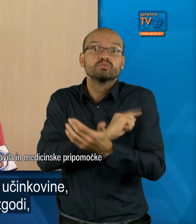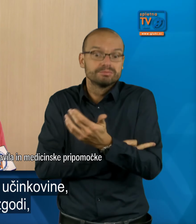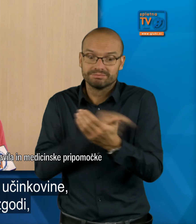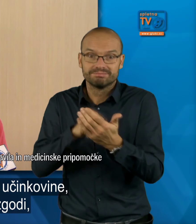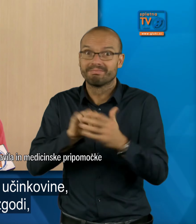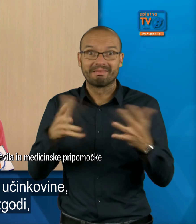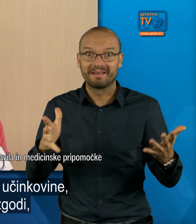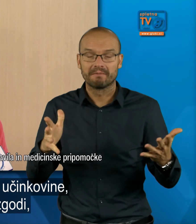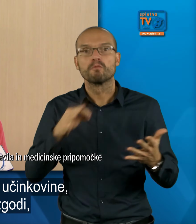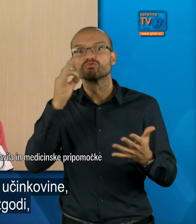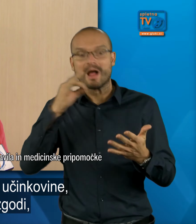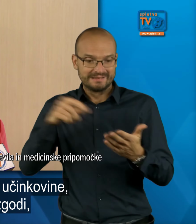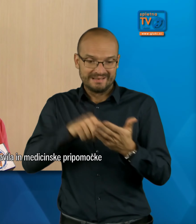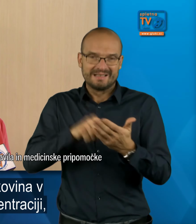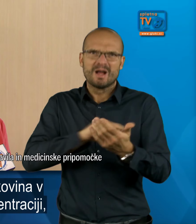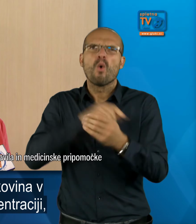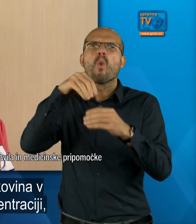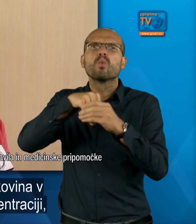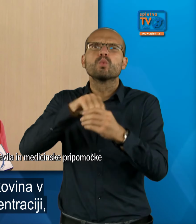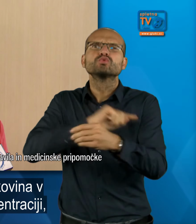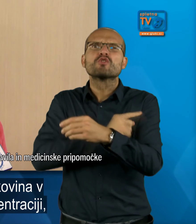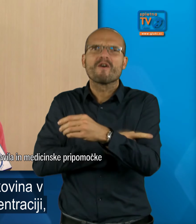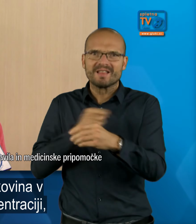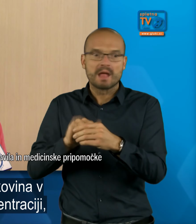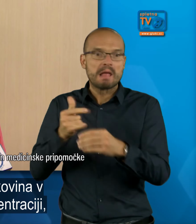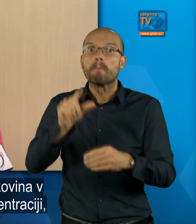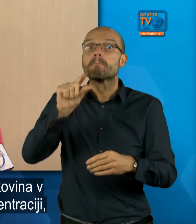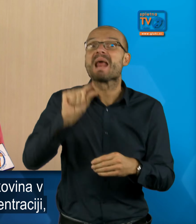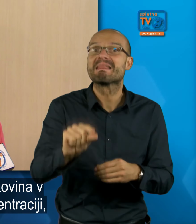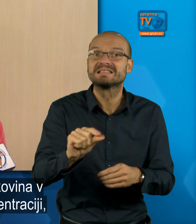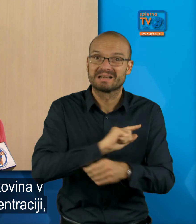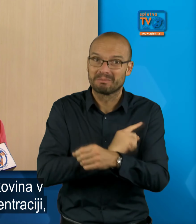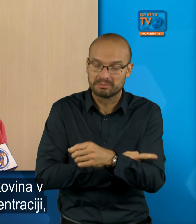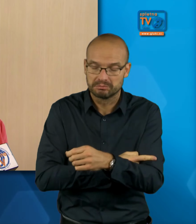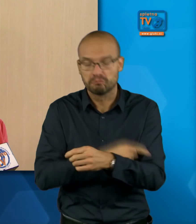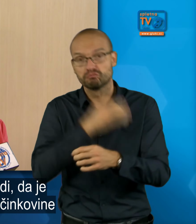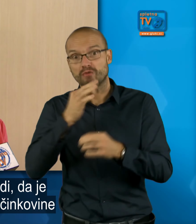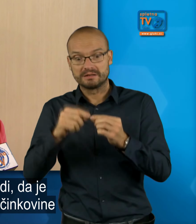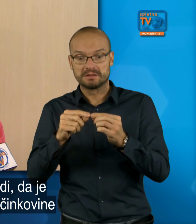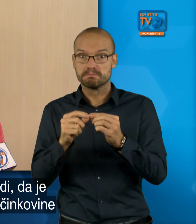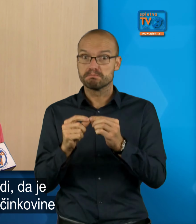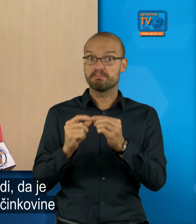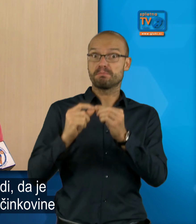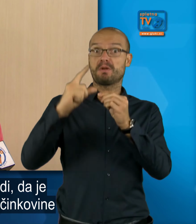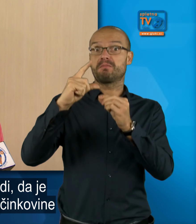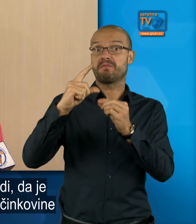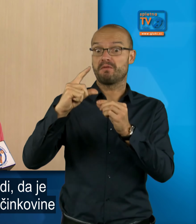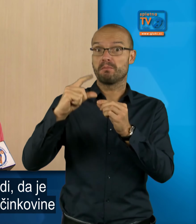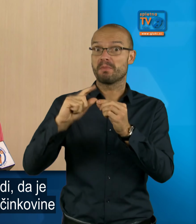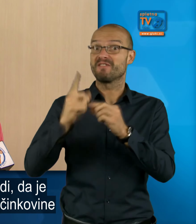učinkovine. Včasih se zgodi, da je ta učinkovina v prenizki koncentraciji, včasih se zgodi, da je koncentracija